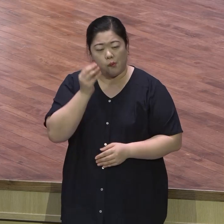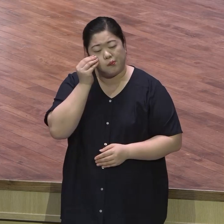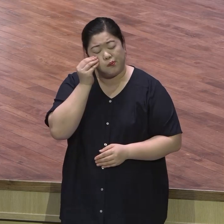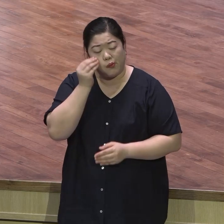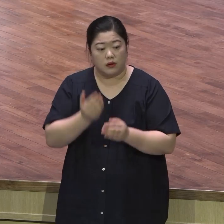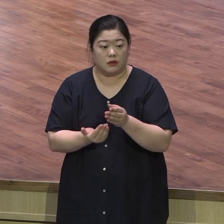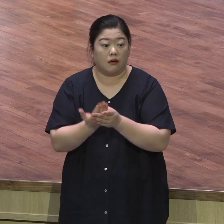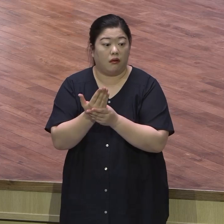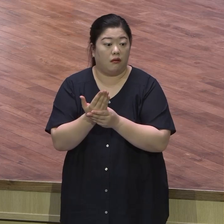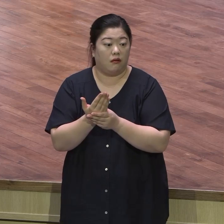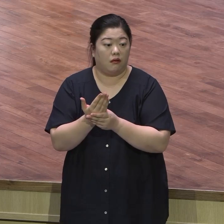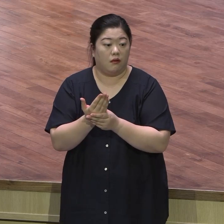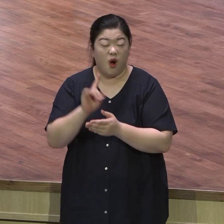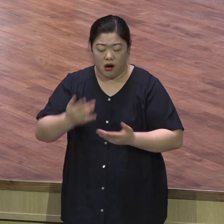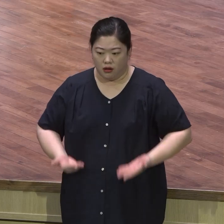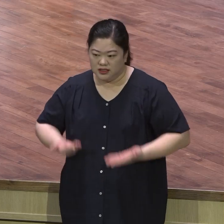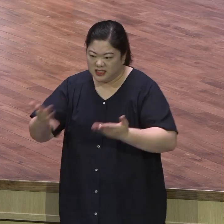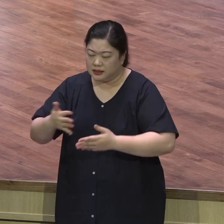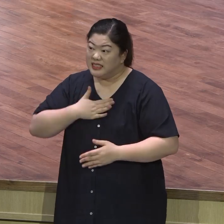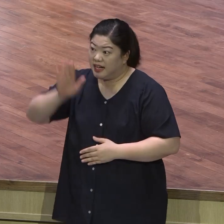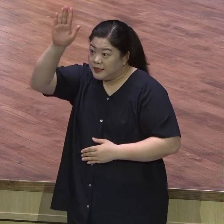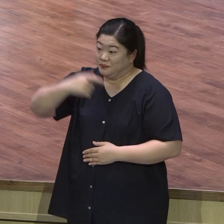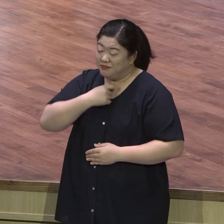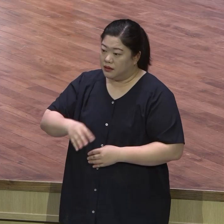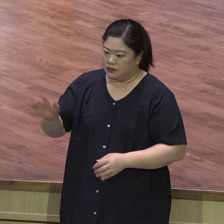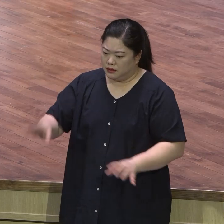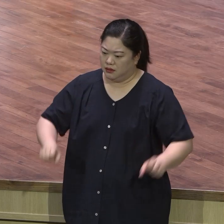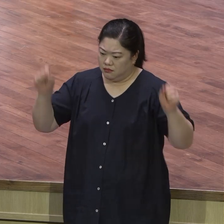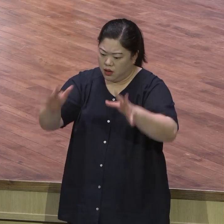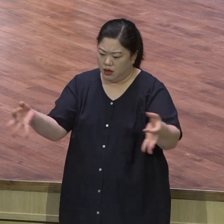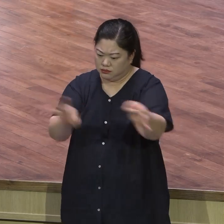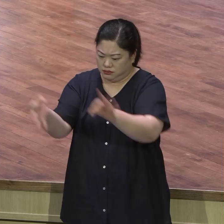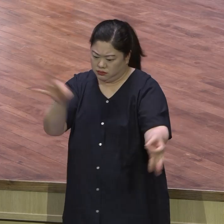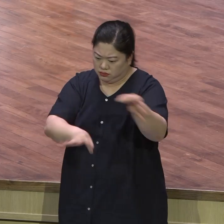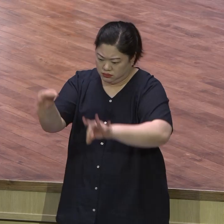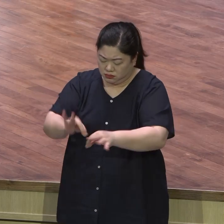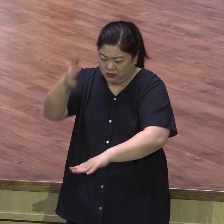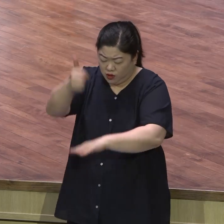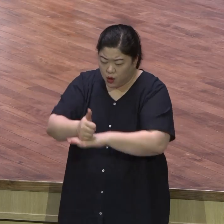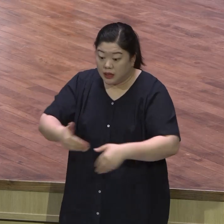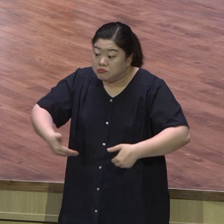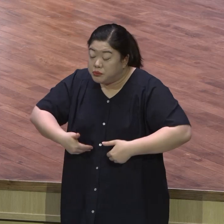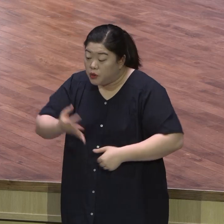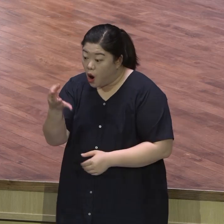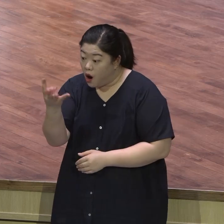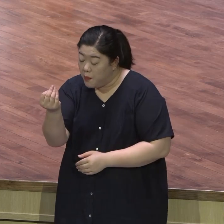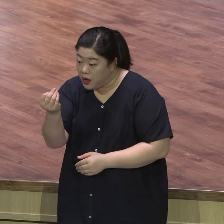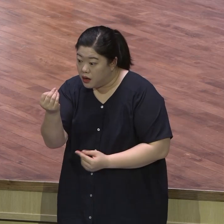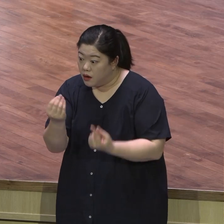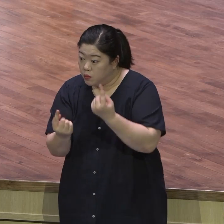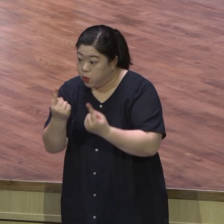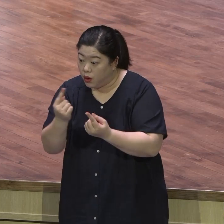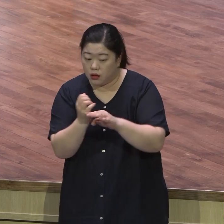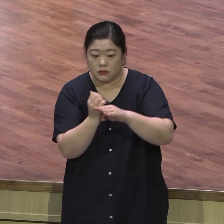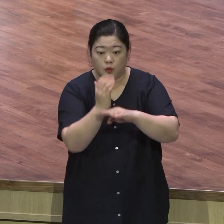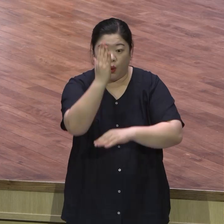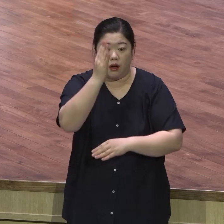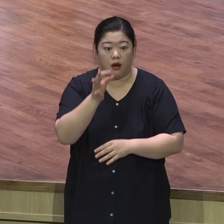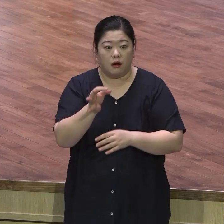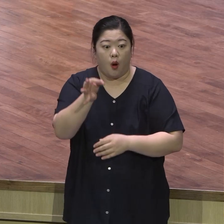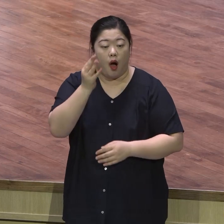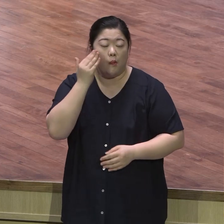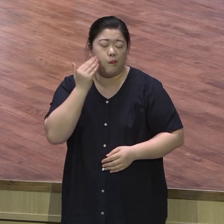이들이 헌신이 한마디로 넉넉한 헌신을 했기 때문에 남음이 있는 헌신이다. 남았어요.